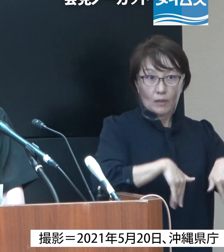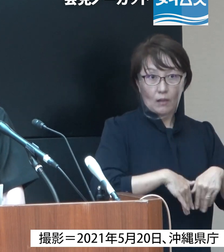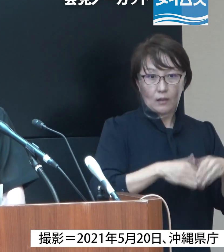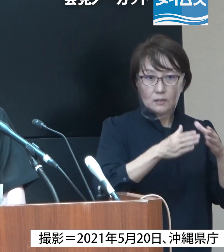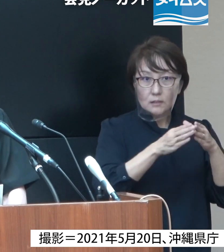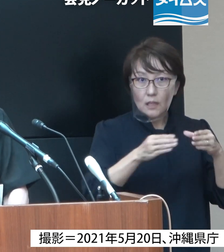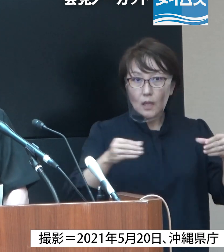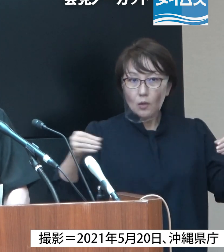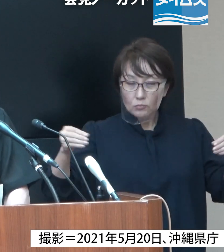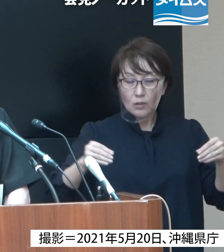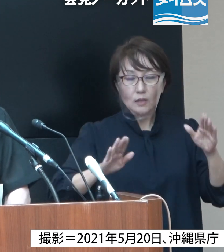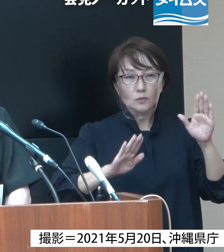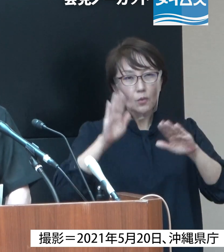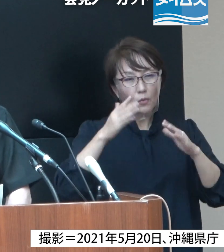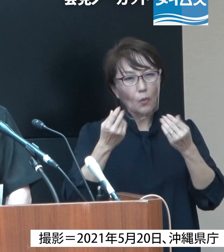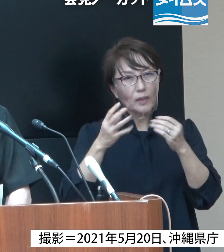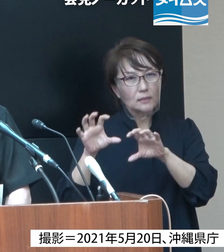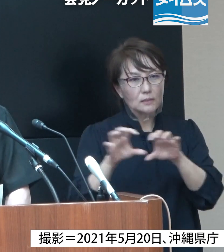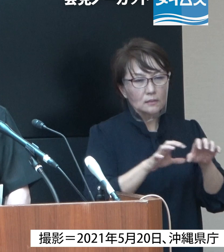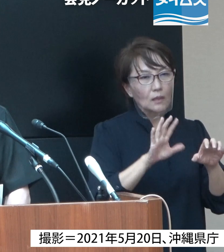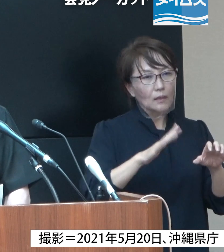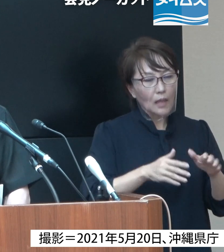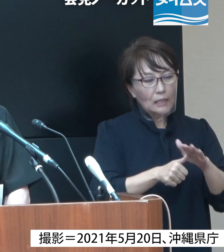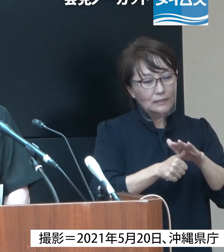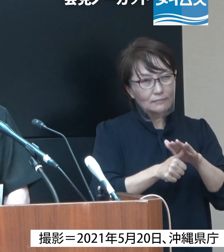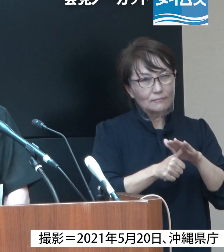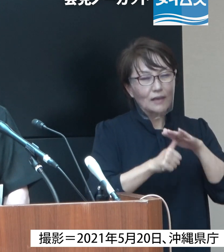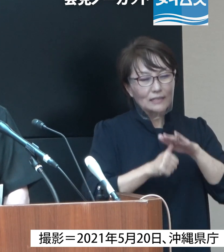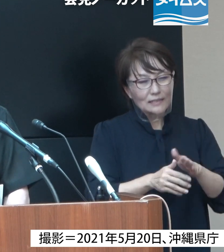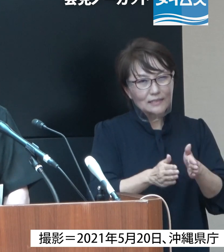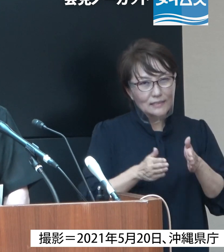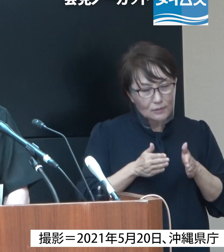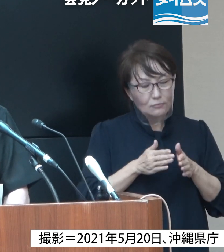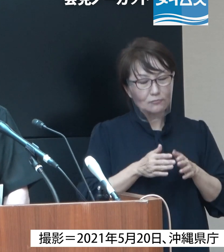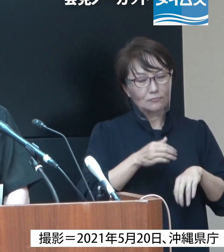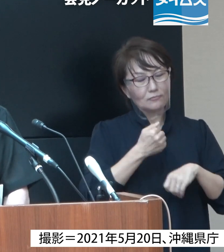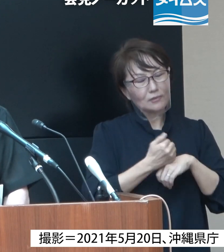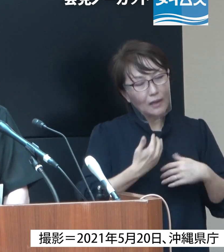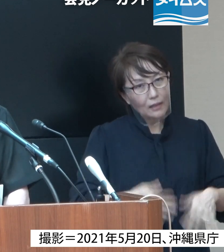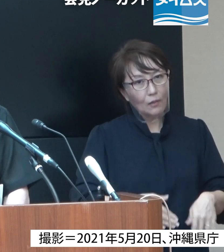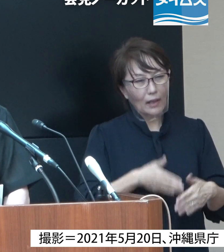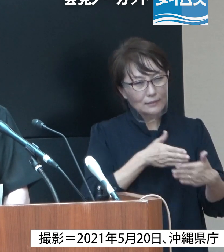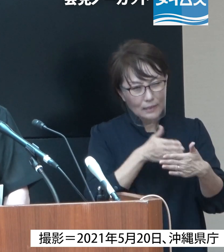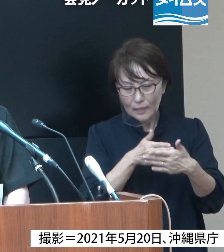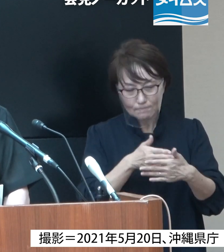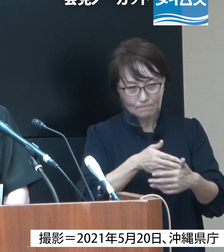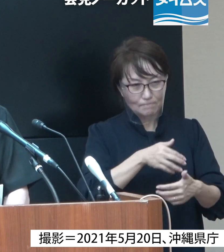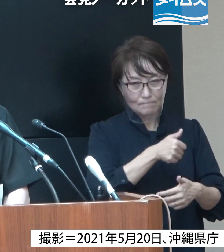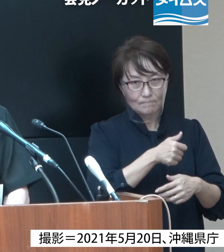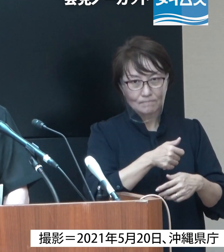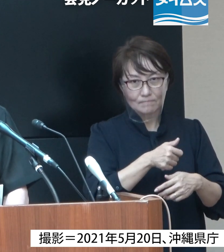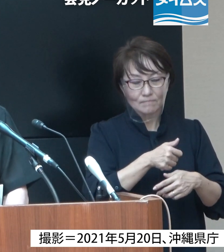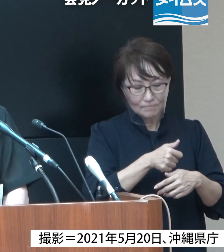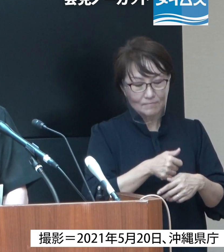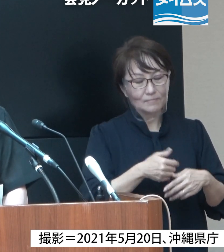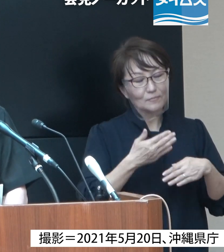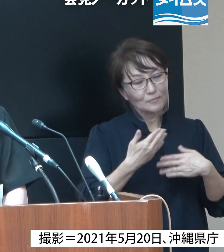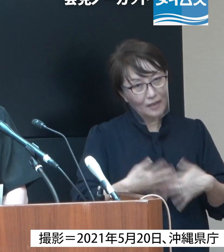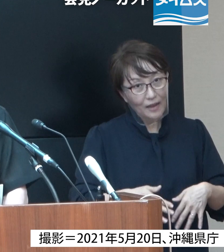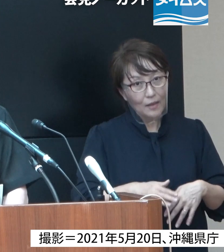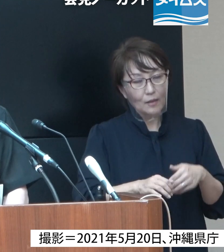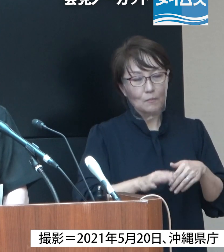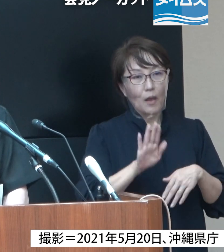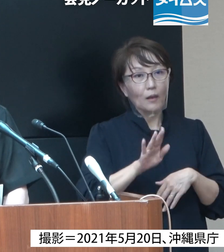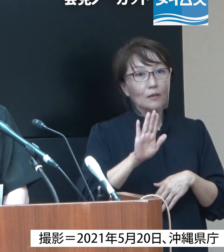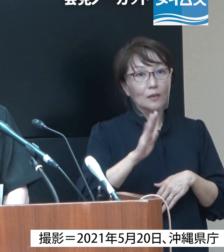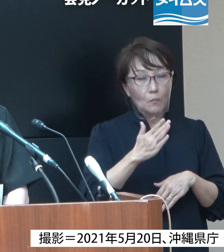的な傾向ではありますが、みんな自粛疲れであるとか、そういった制限への疲れがあって、あまり効果が見込まれないんじゃないかと聞いており